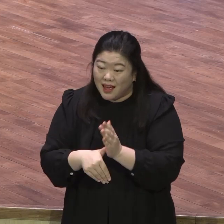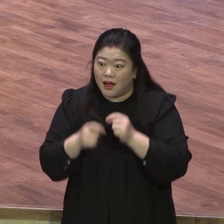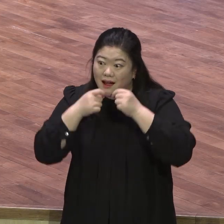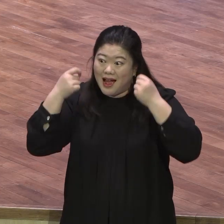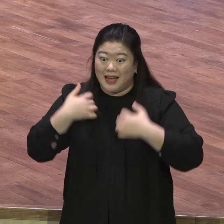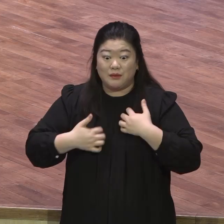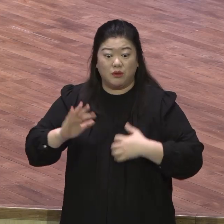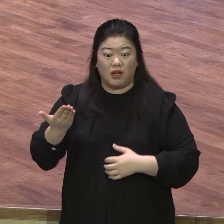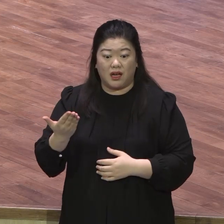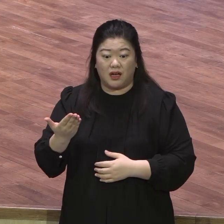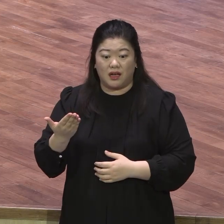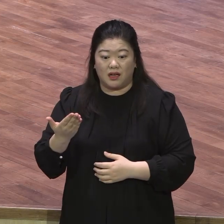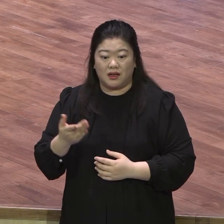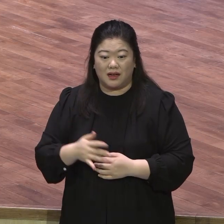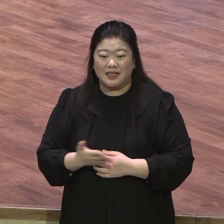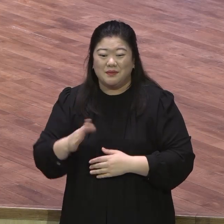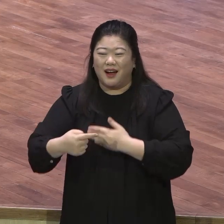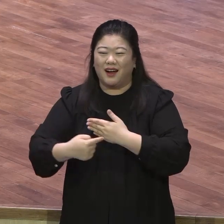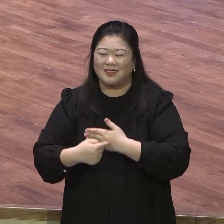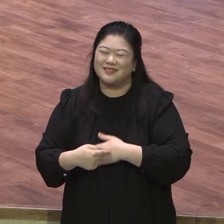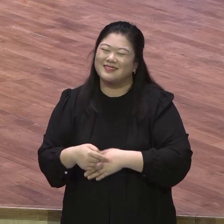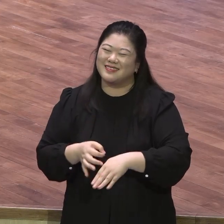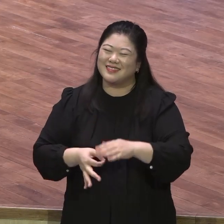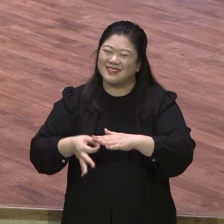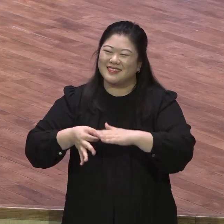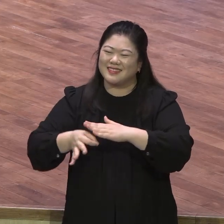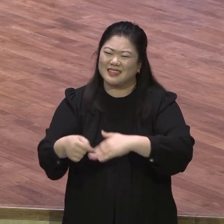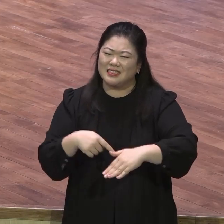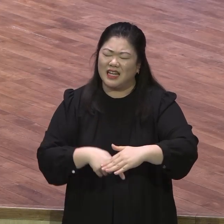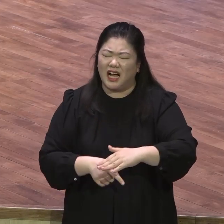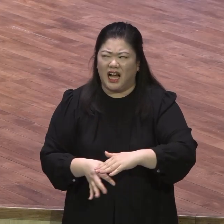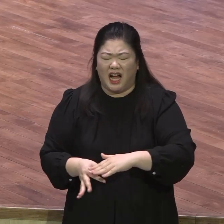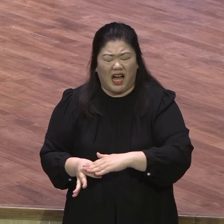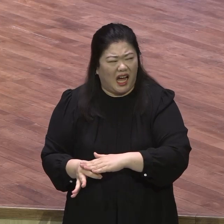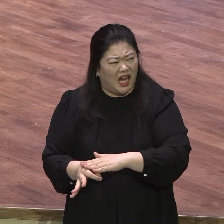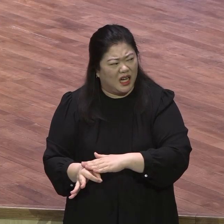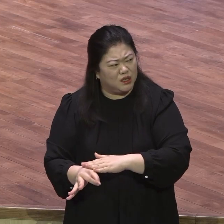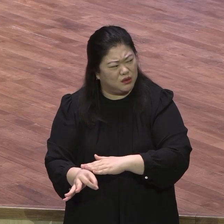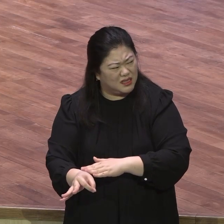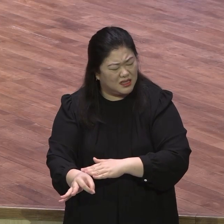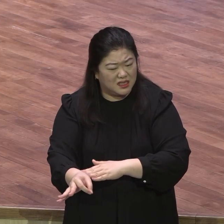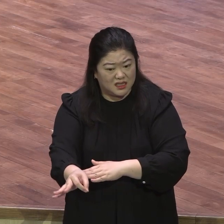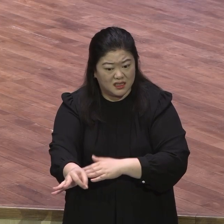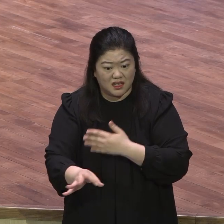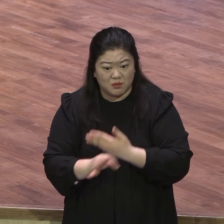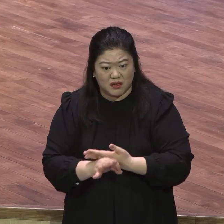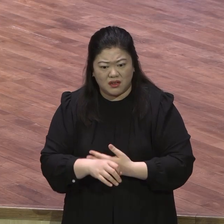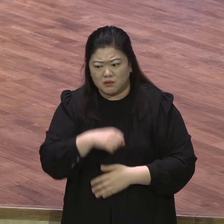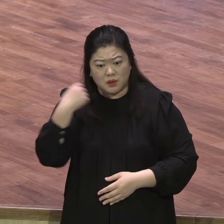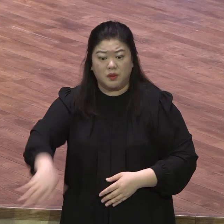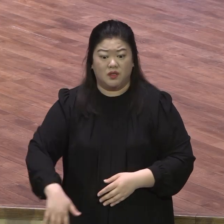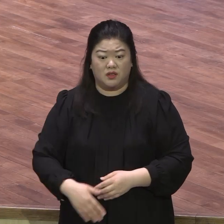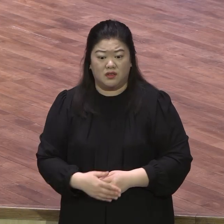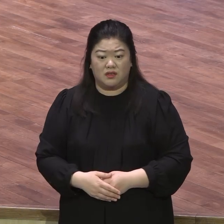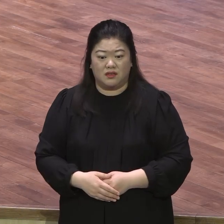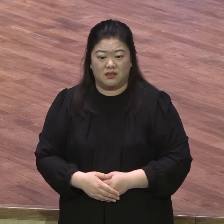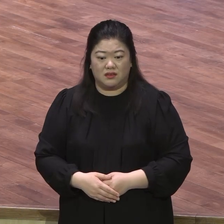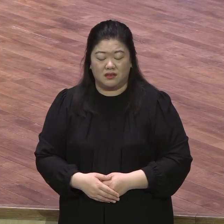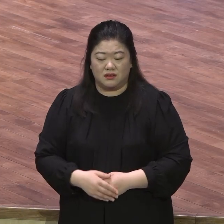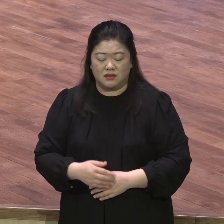아까워가지고 할 수 없이 그거 먹어도 별 맛이 없어요 별로 기쁘지 않다고요